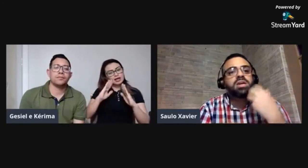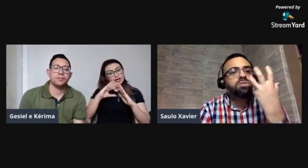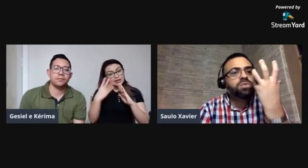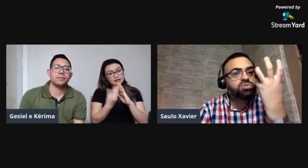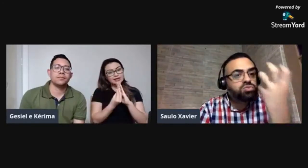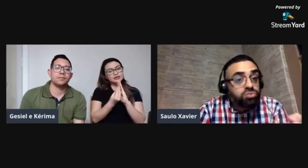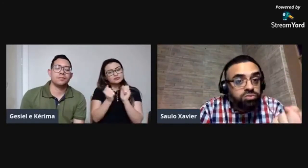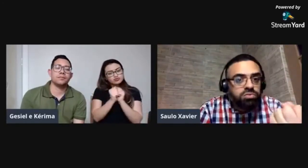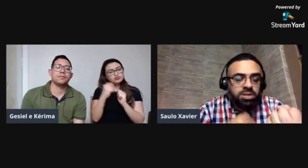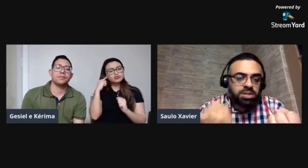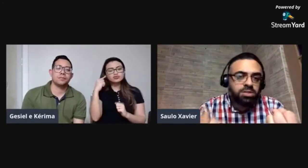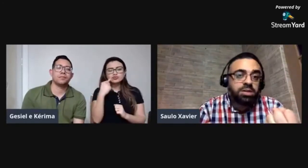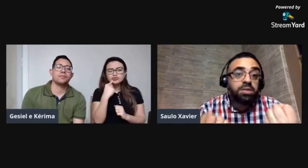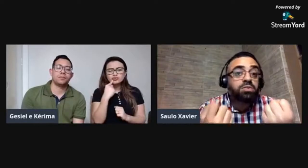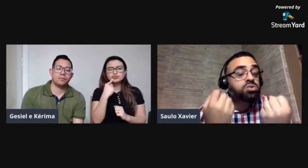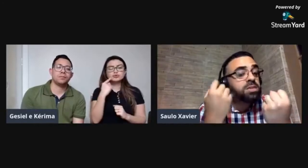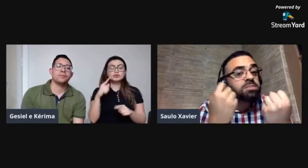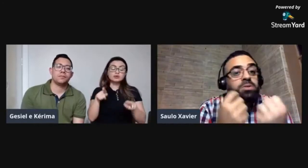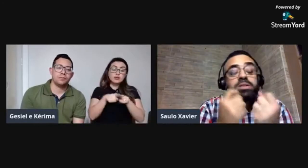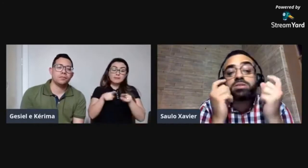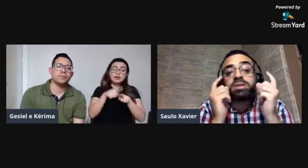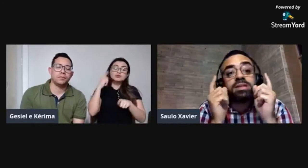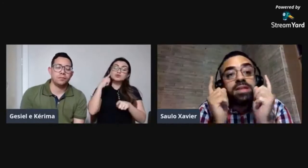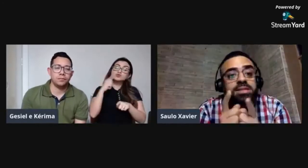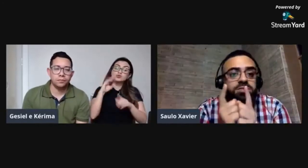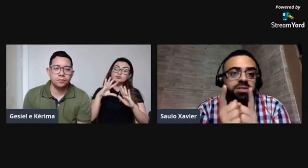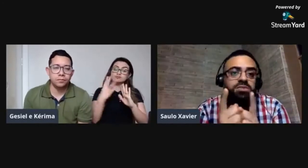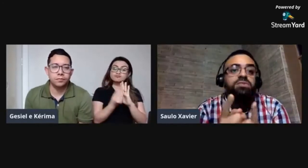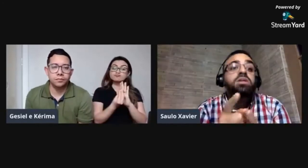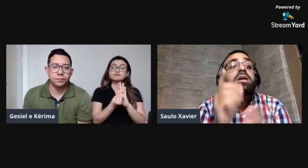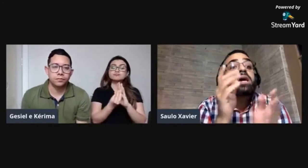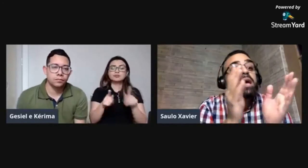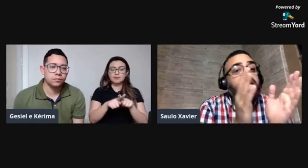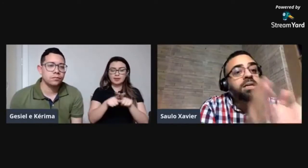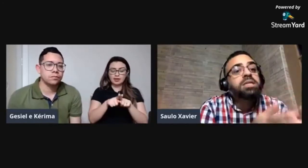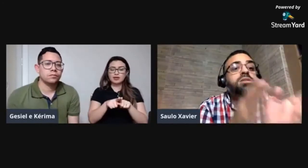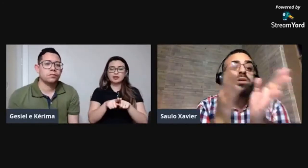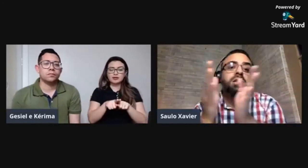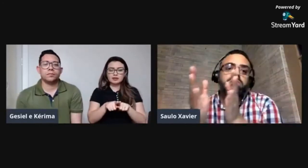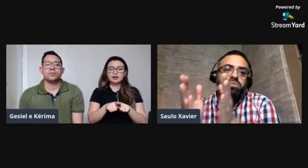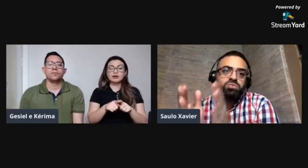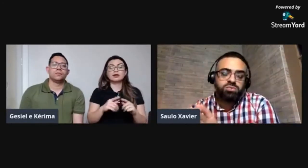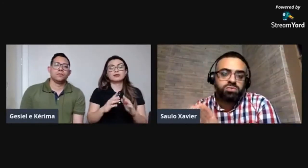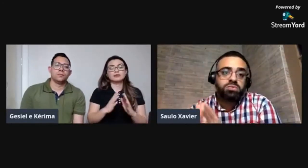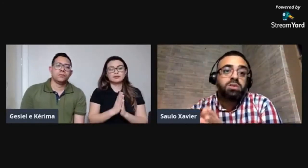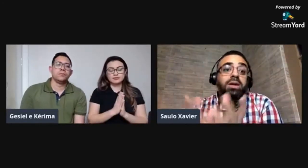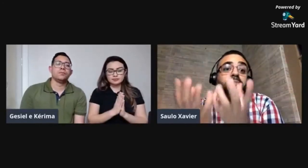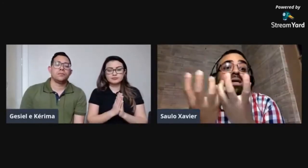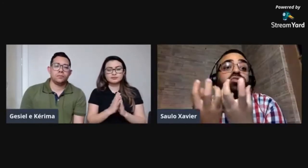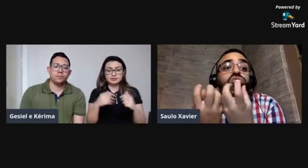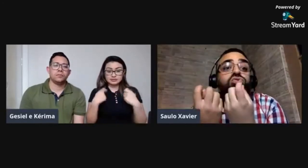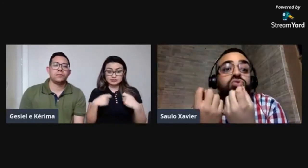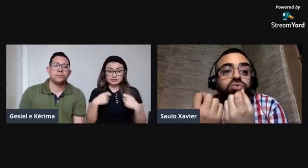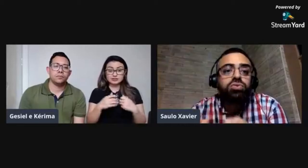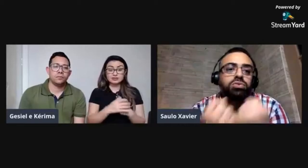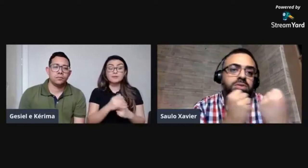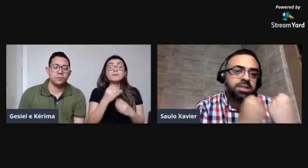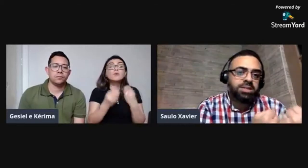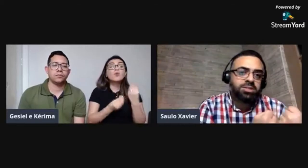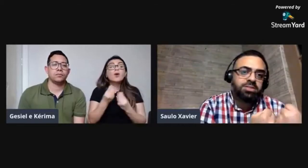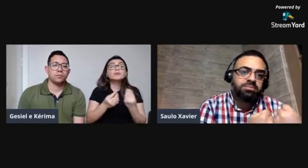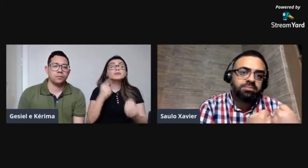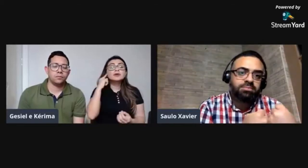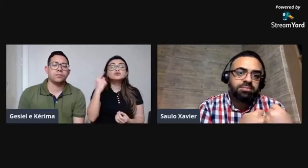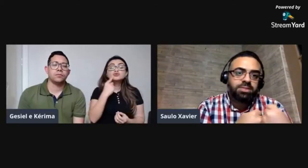surdos, envolver o surdo com a igreja local, que hoje o mais importante não é nem só envolver a igreja local com o surdo, mas o surdo